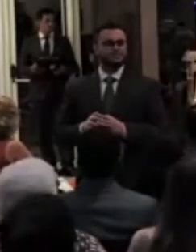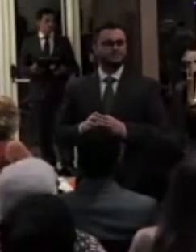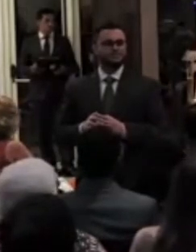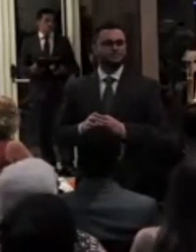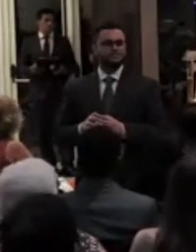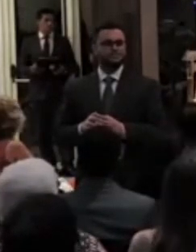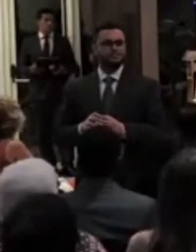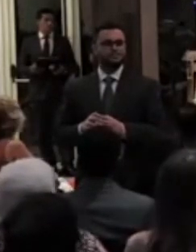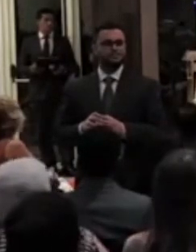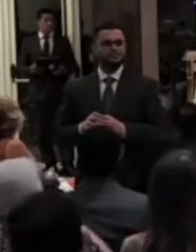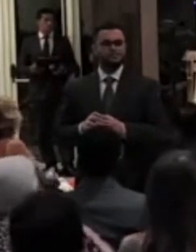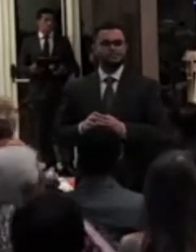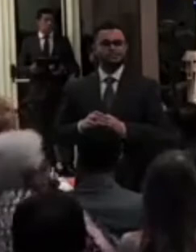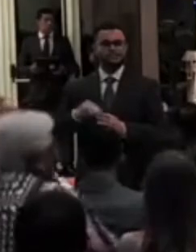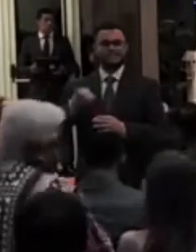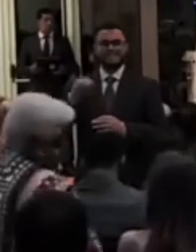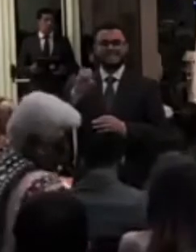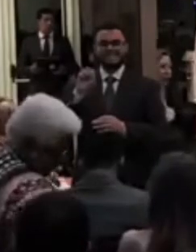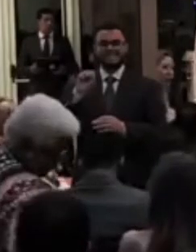Nossa Jesus Moura.